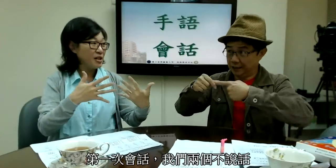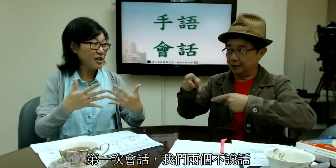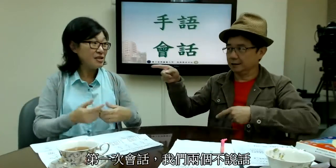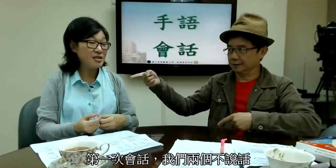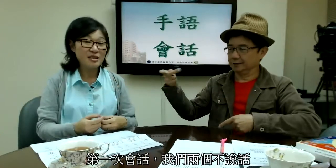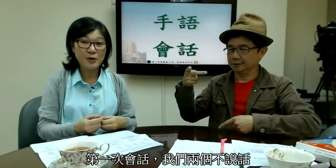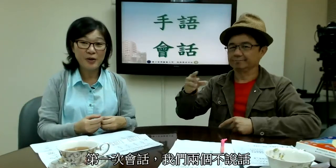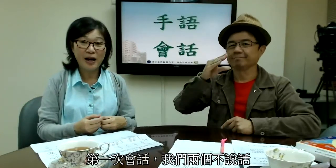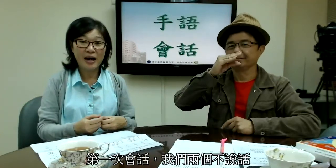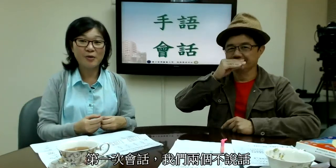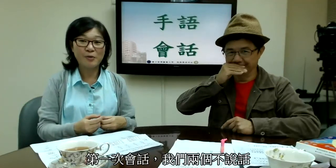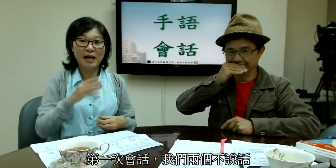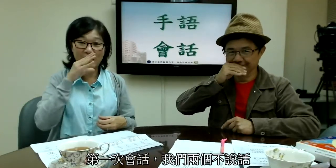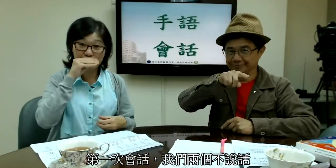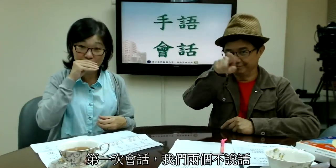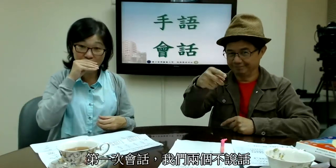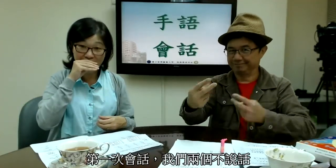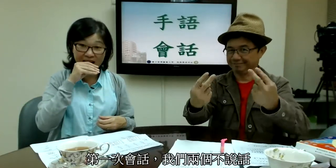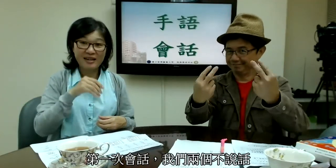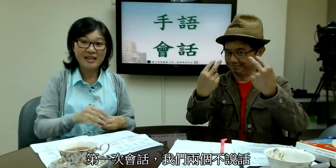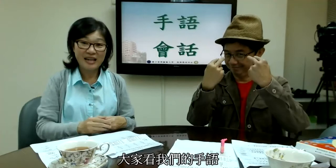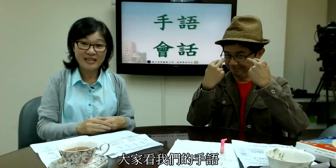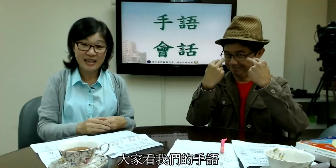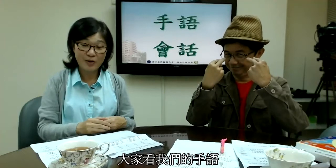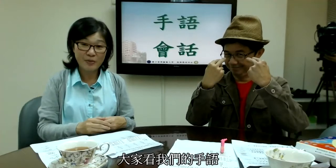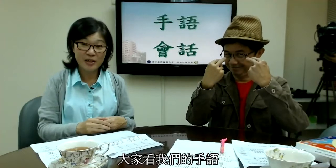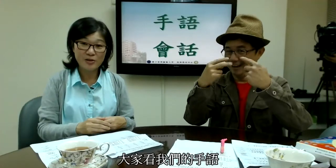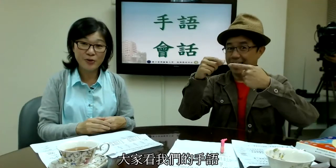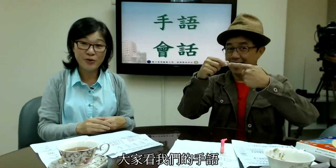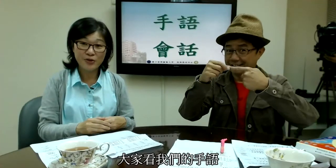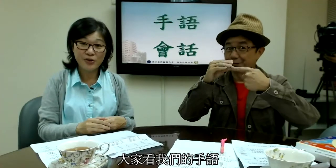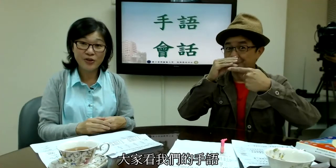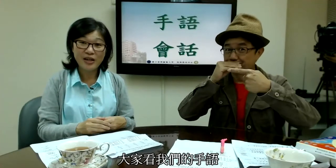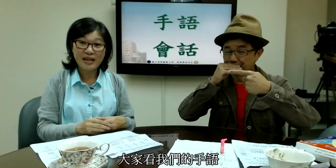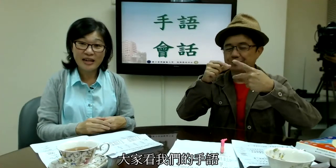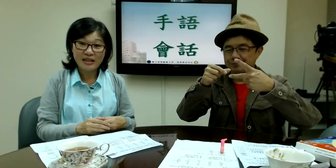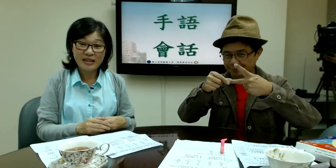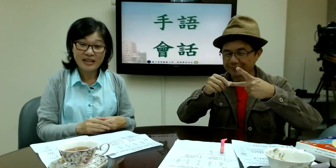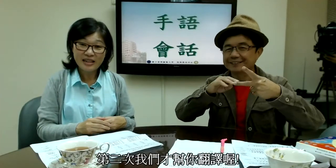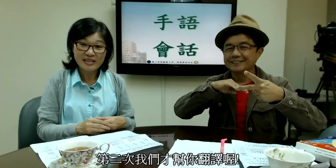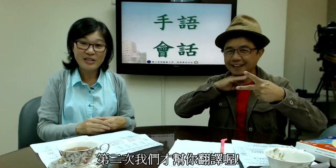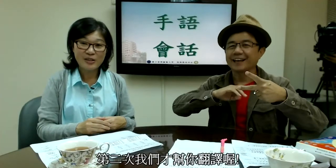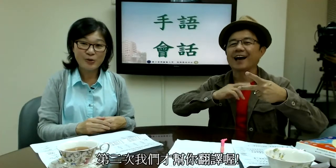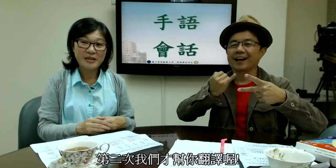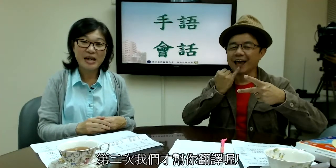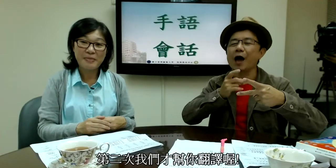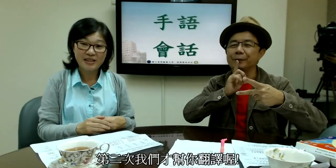第一次绘画，我们两个不说话，大家看我们的手语。第二次我们才帮你翻